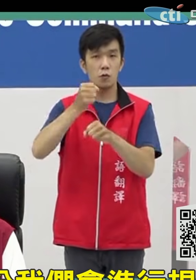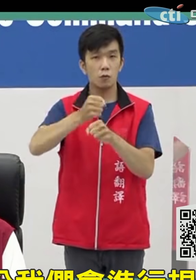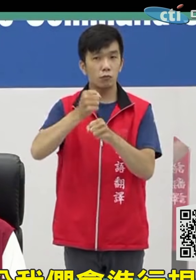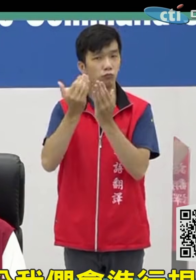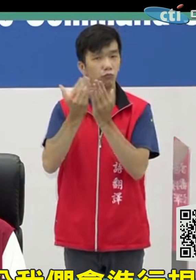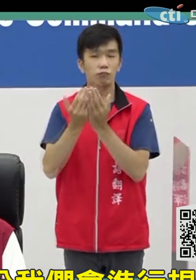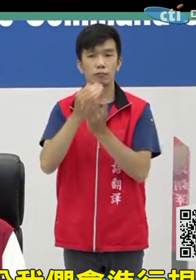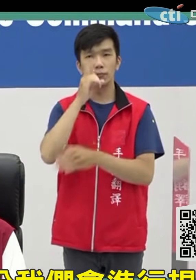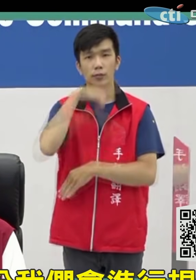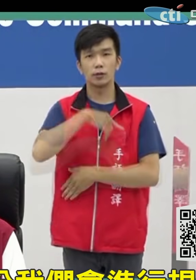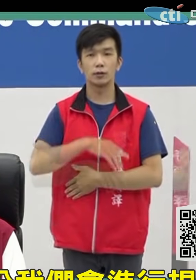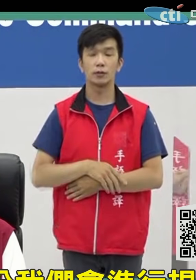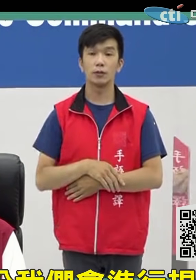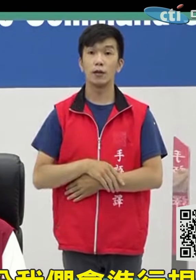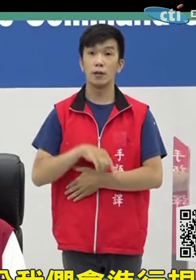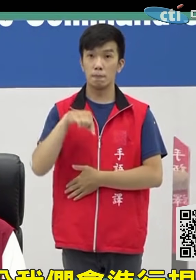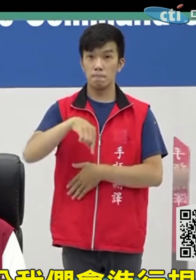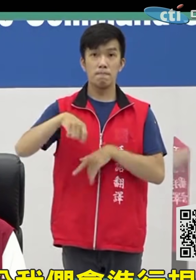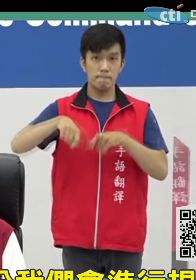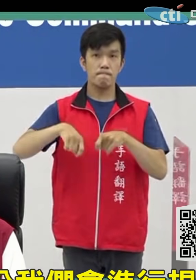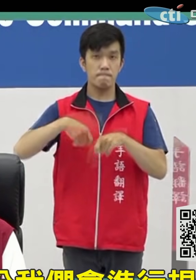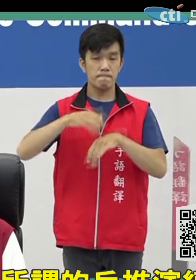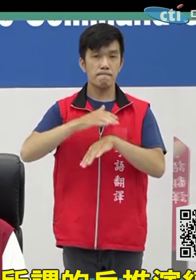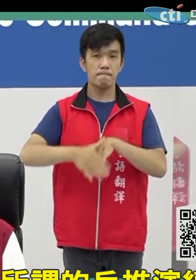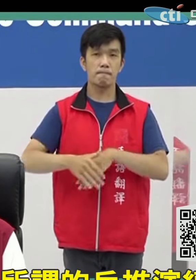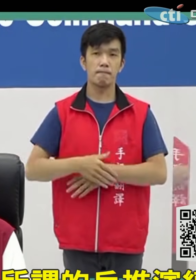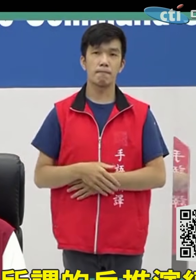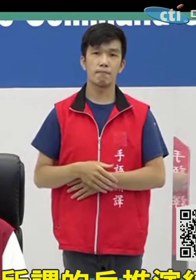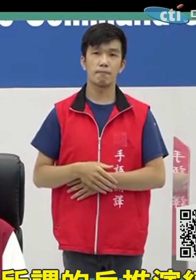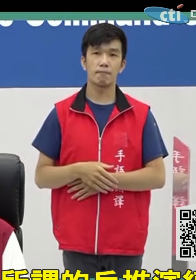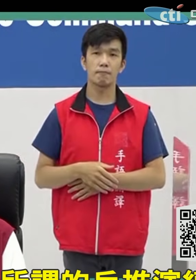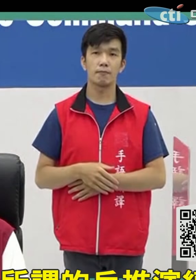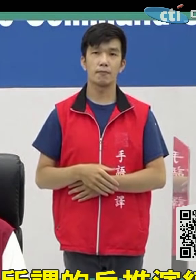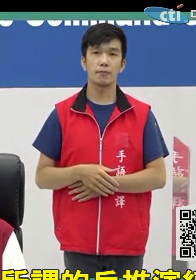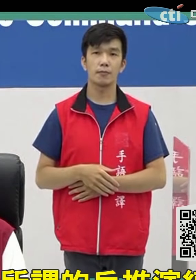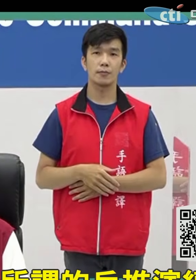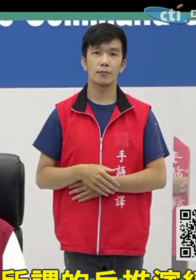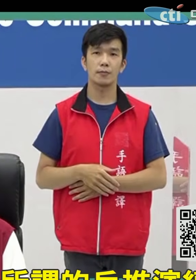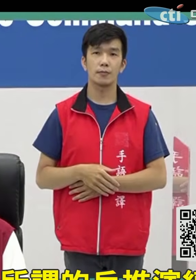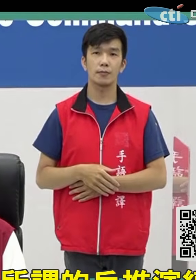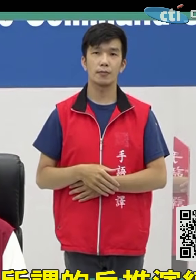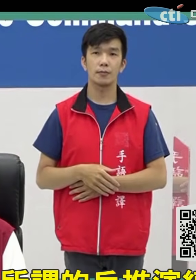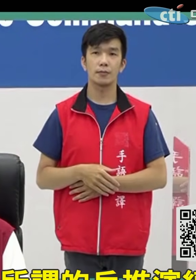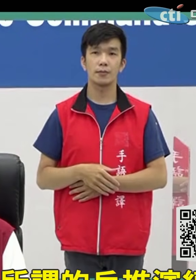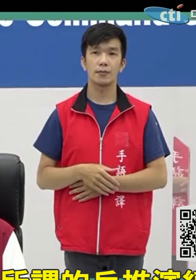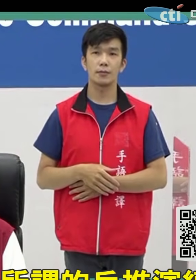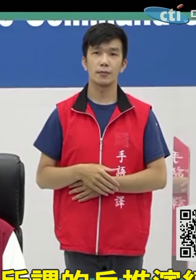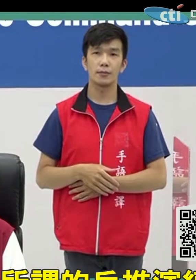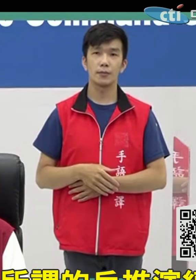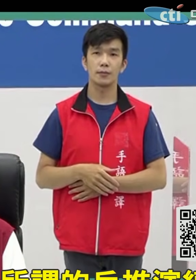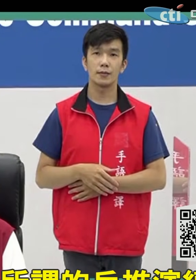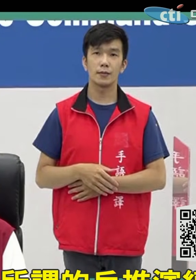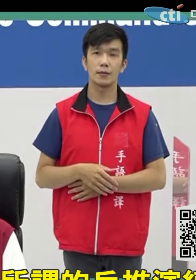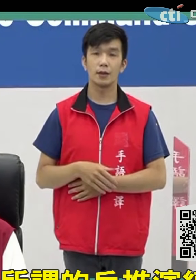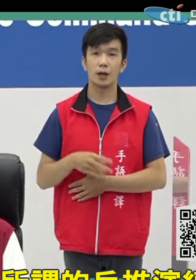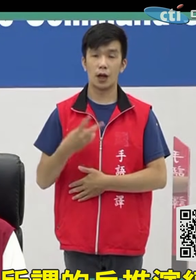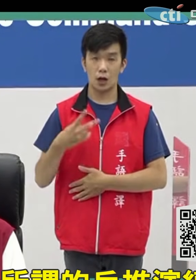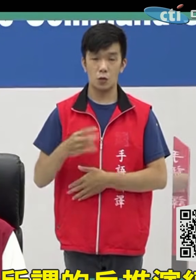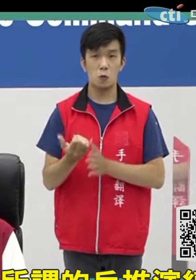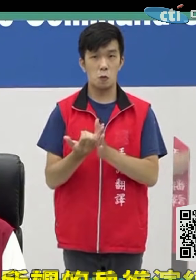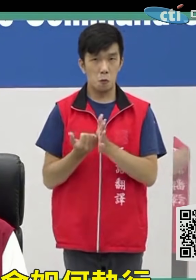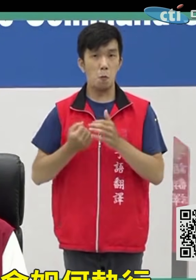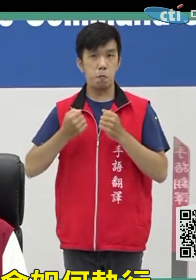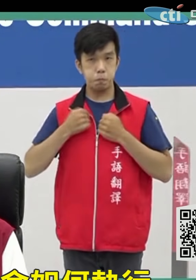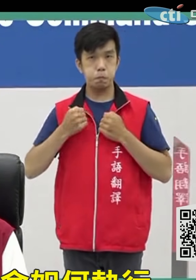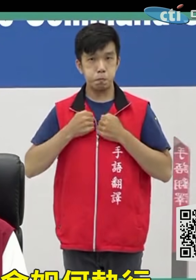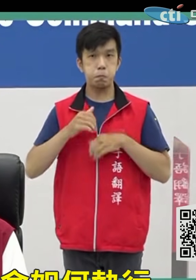进行这个规划，那么也会进行这个所谓的兵推演练，居